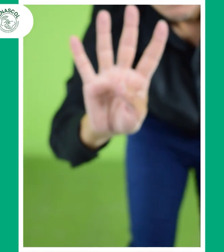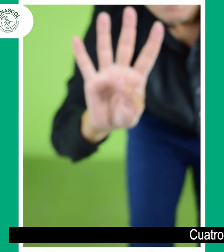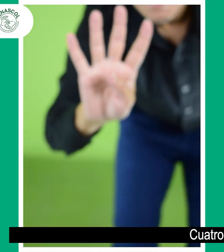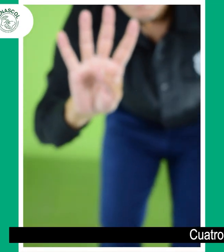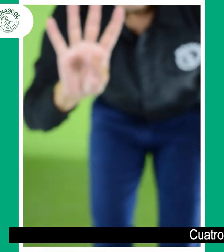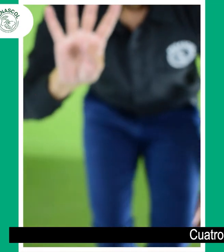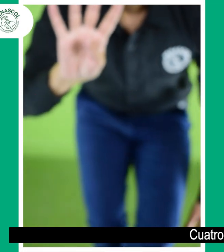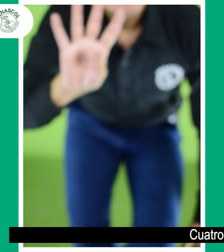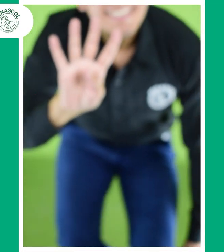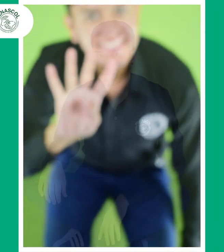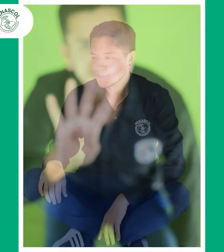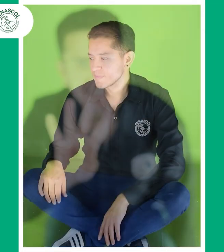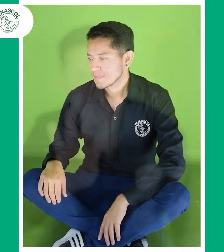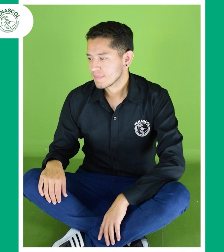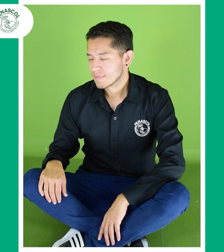4.